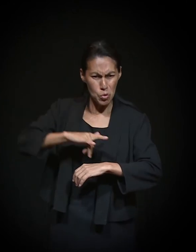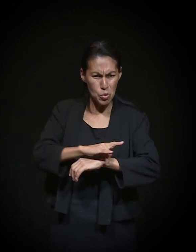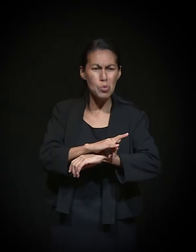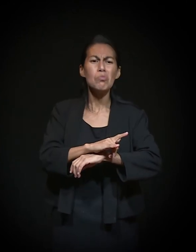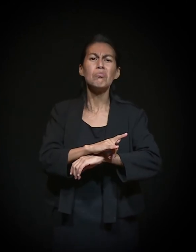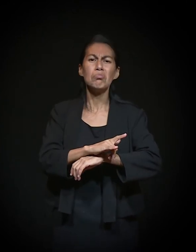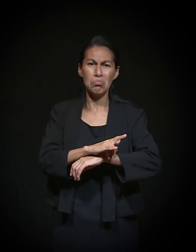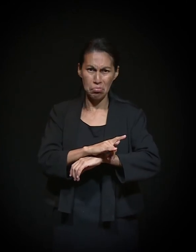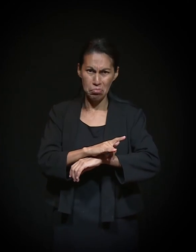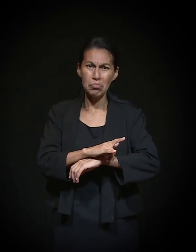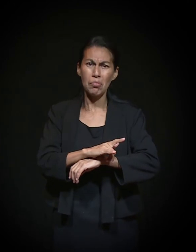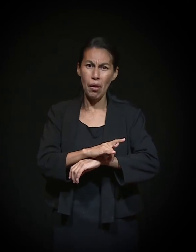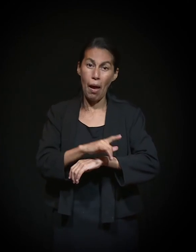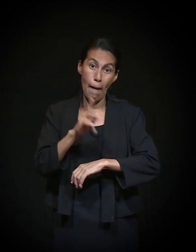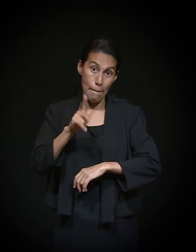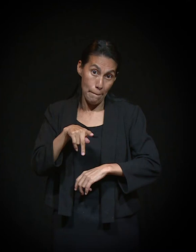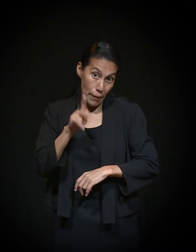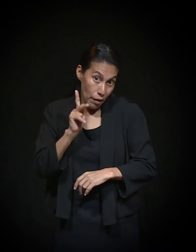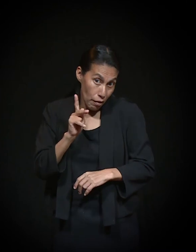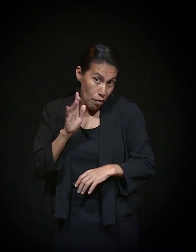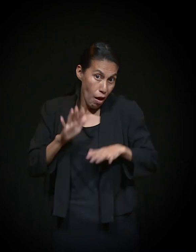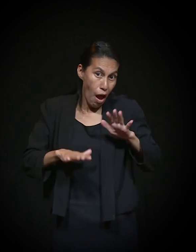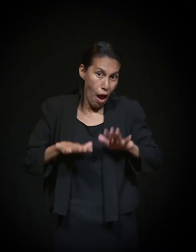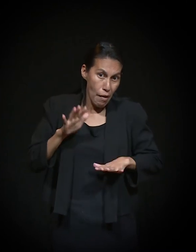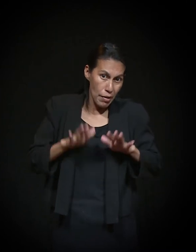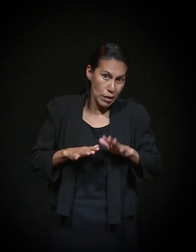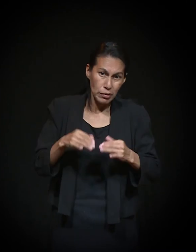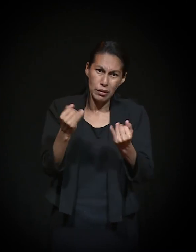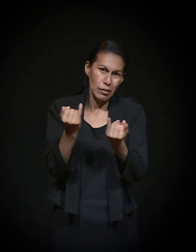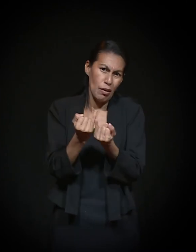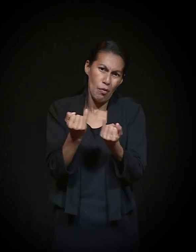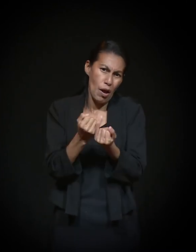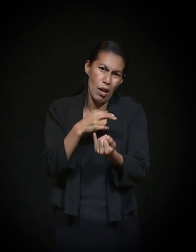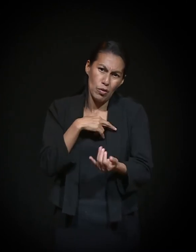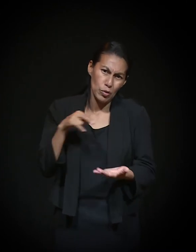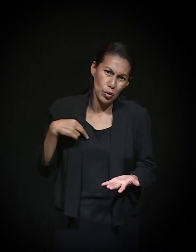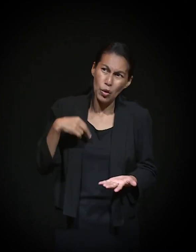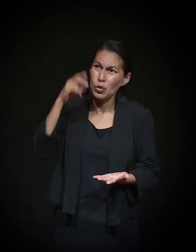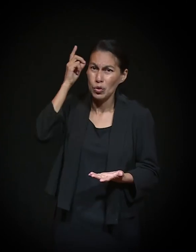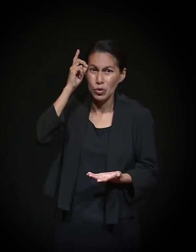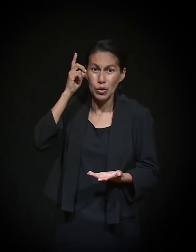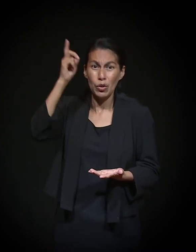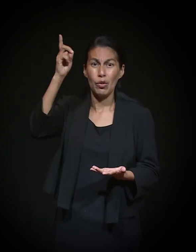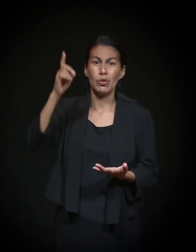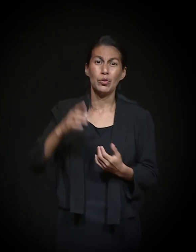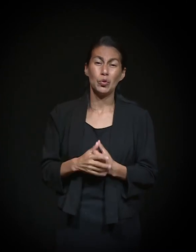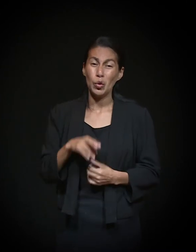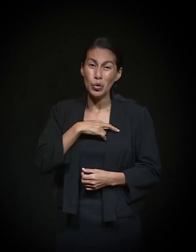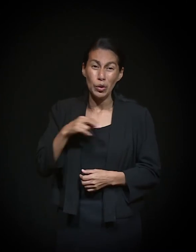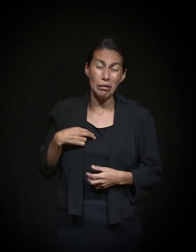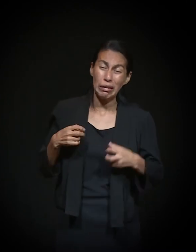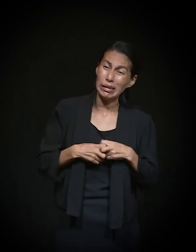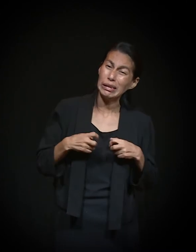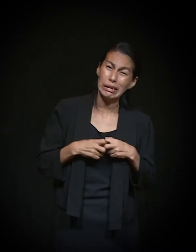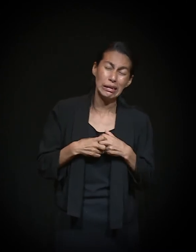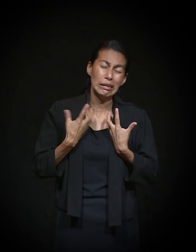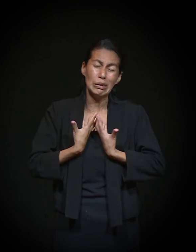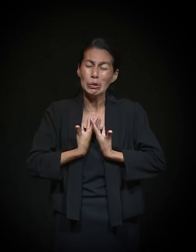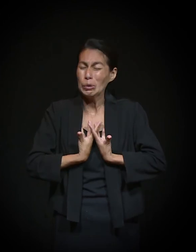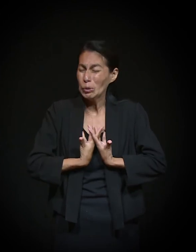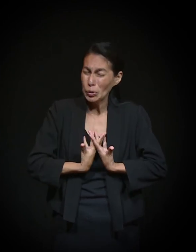de la familia. Pero muchas veces sucede eso mismo con nosotros y Dios. Estamos